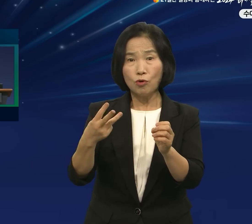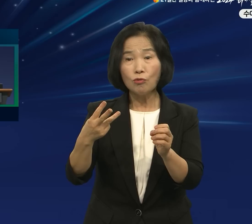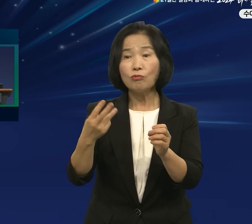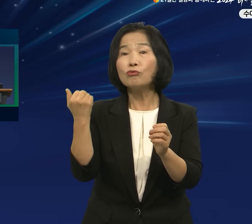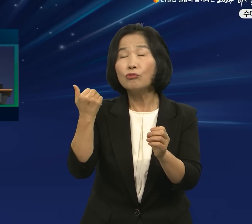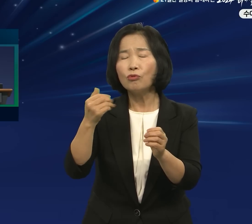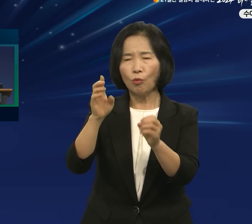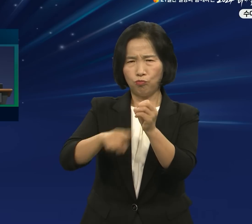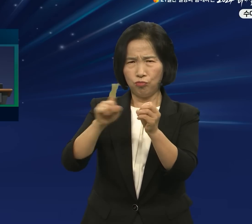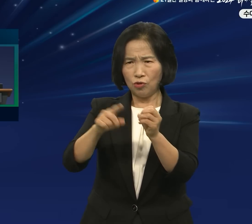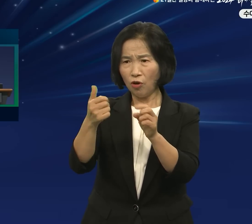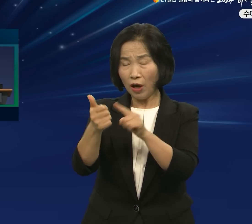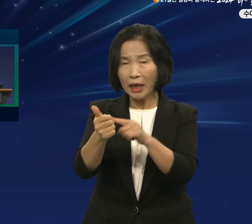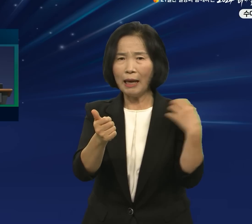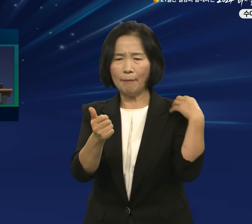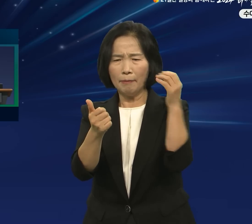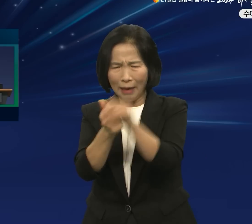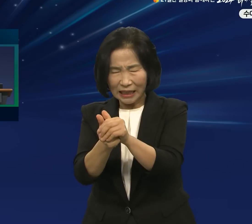동네.